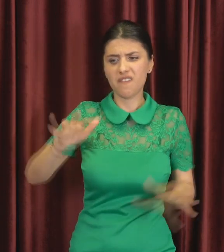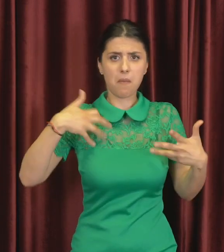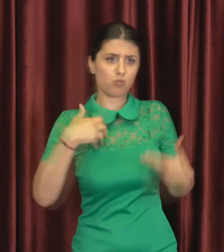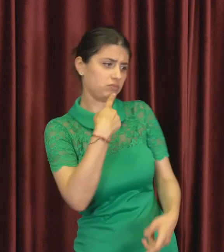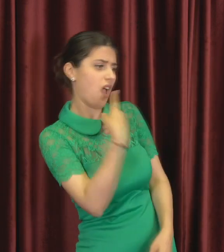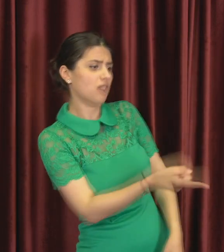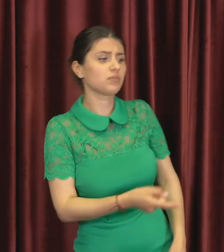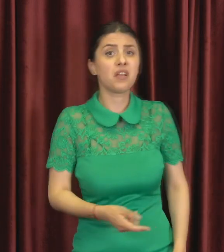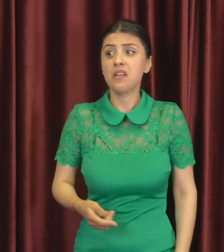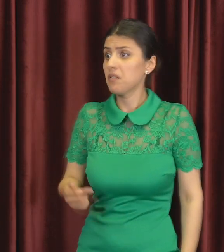maimuțele.